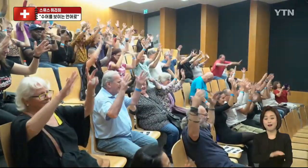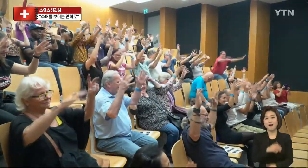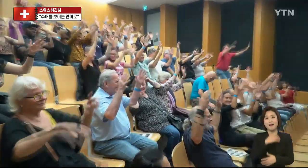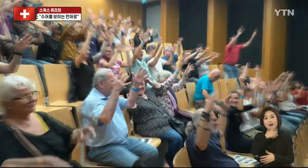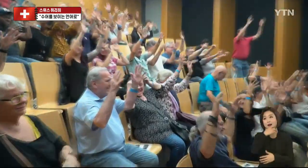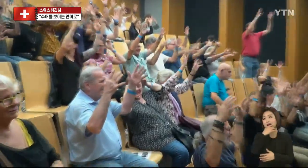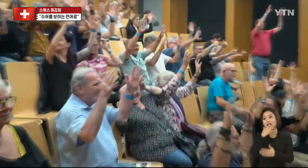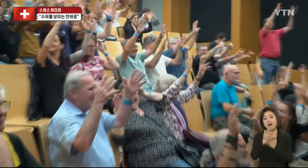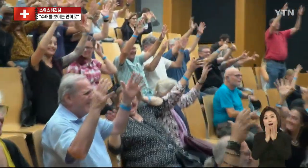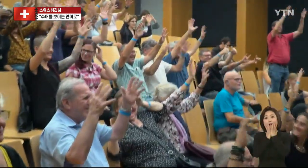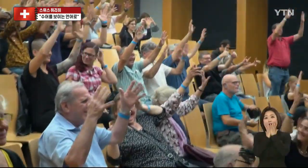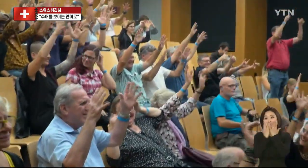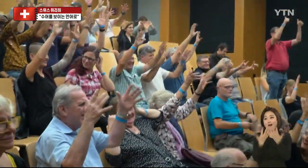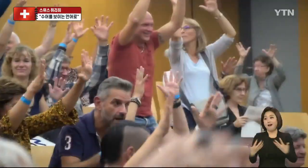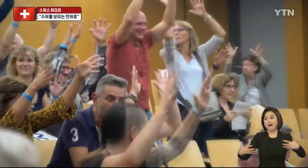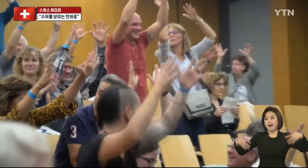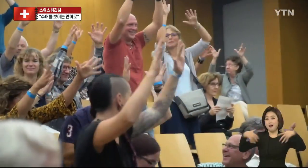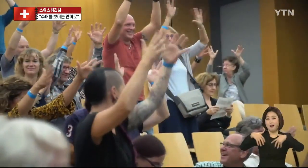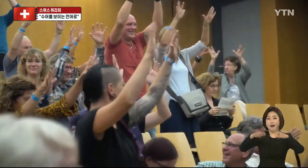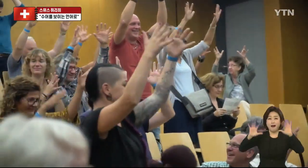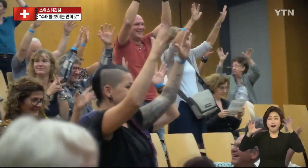이번엔 기립박수가 터져 나옵니다.